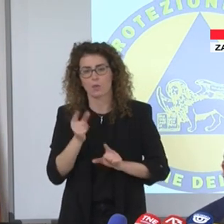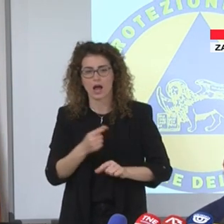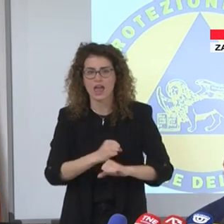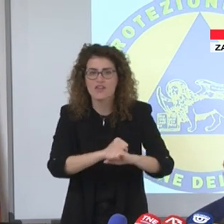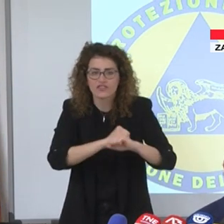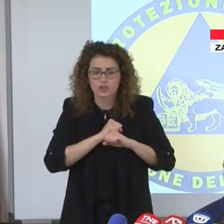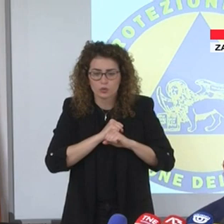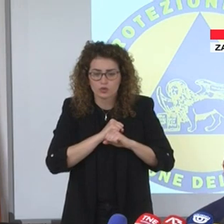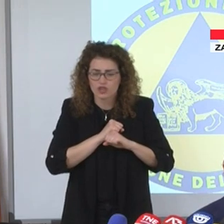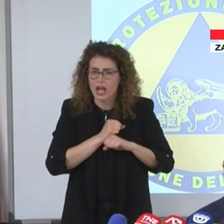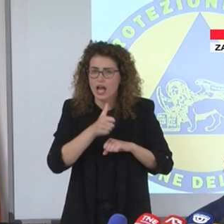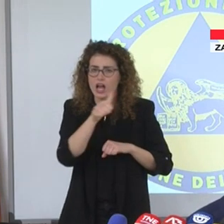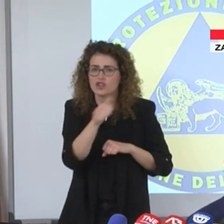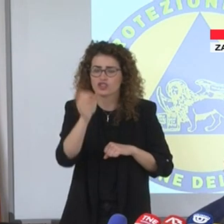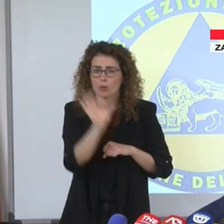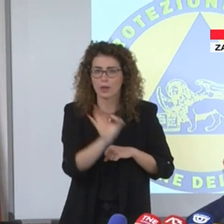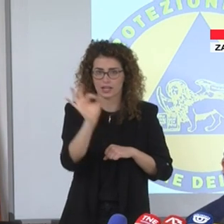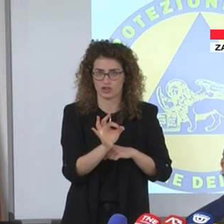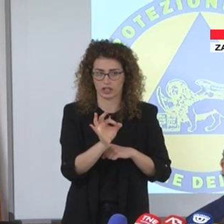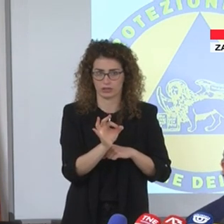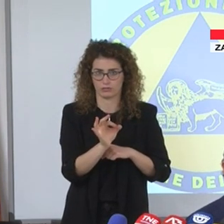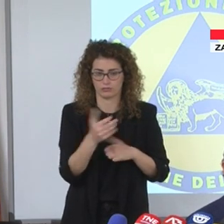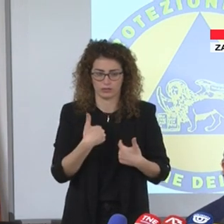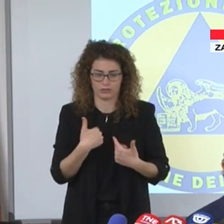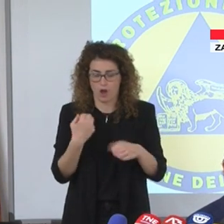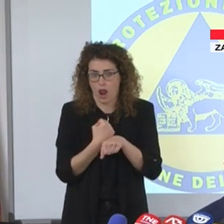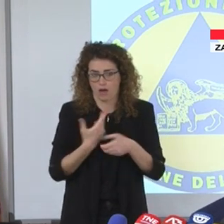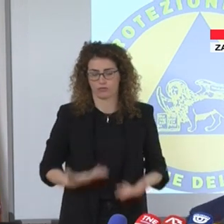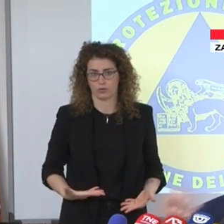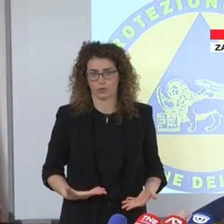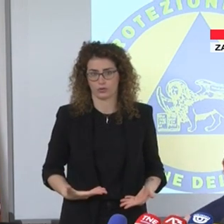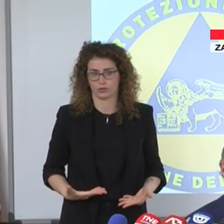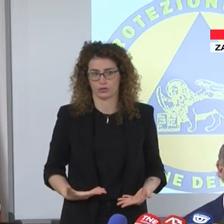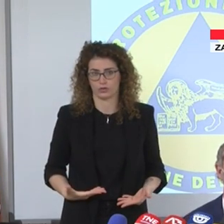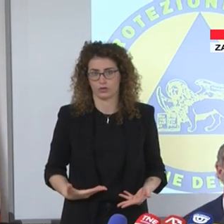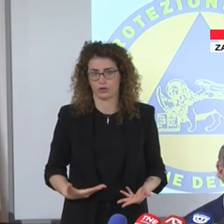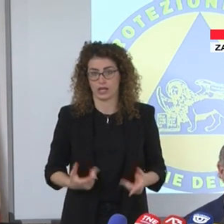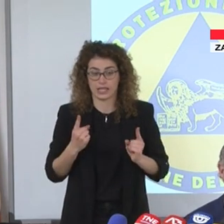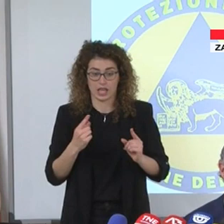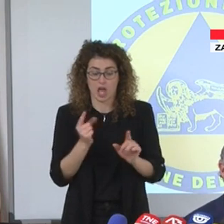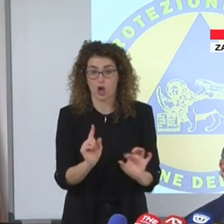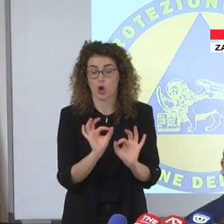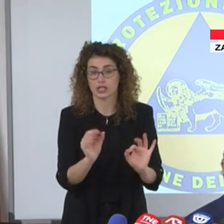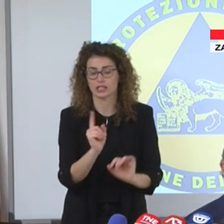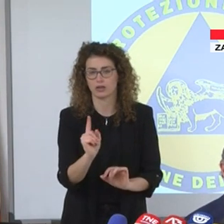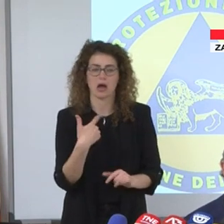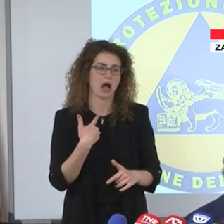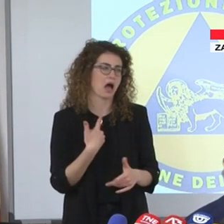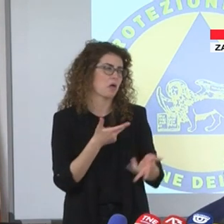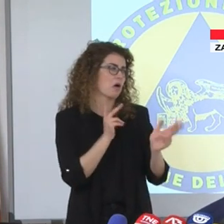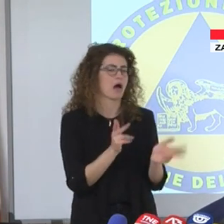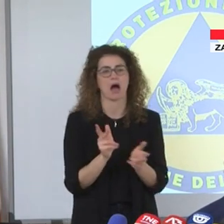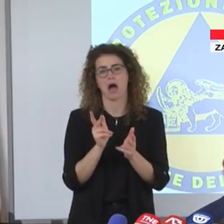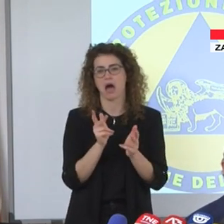impeccabile. Ah boh? Perché se no non farei sta vita, no? Farei una vita dissoluta, mi farei i cavoli miei.